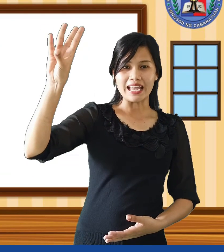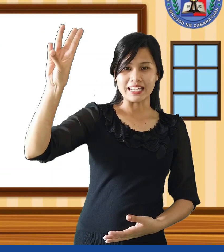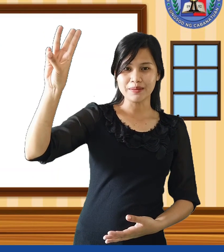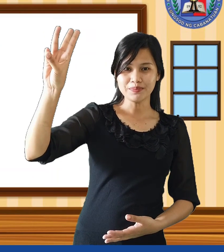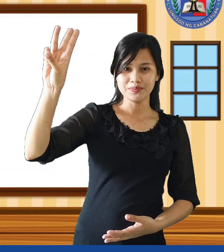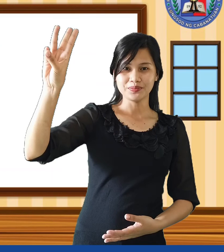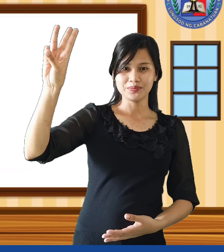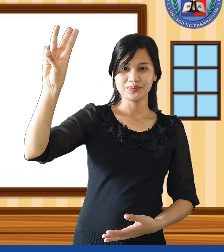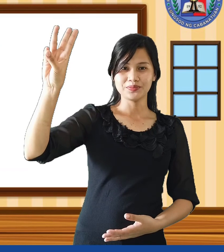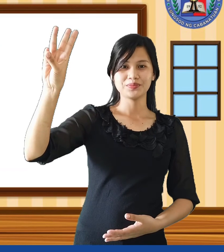6.